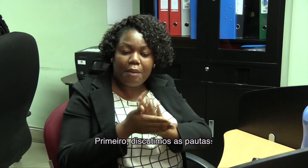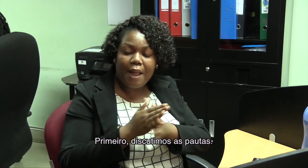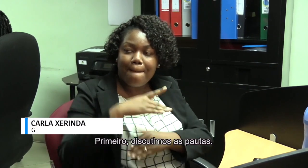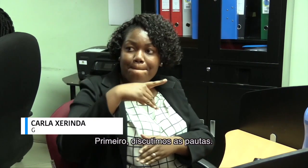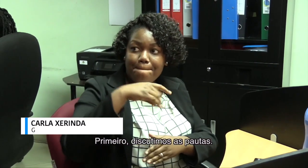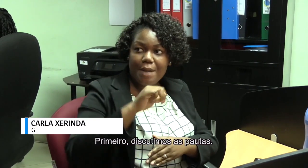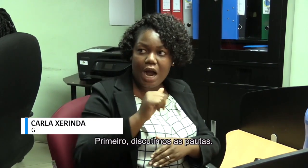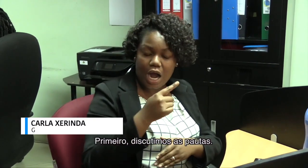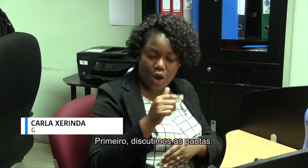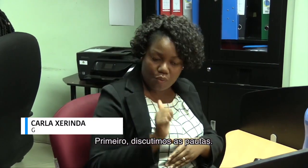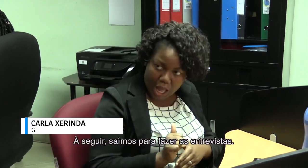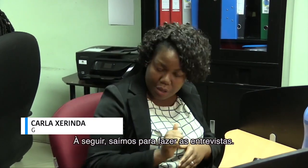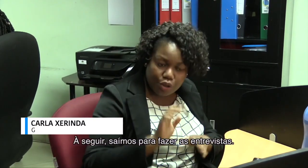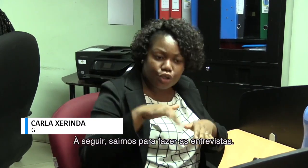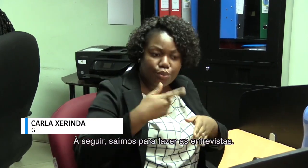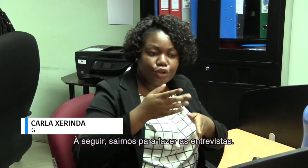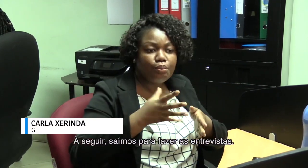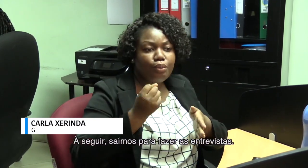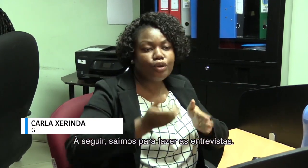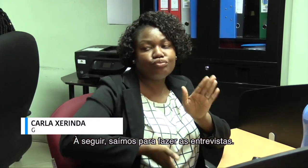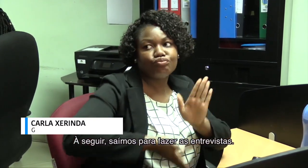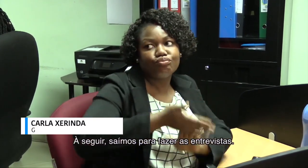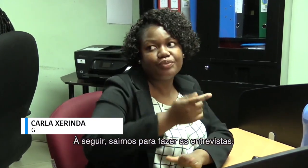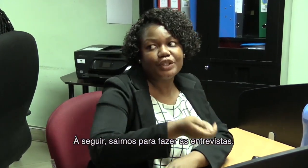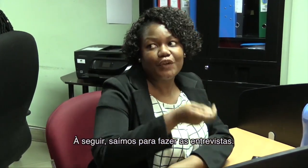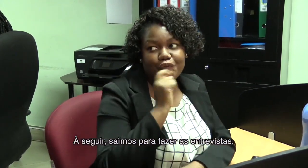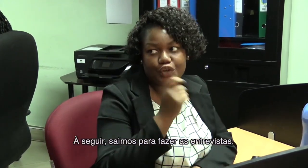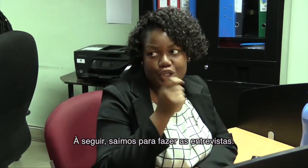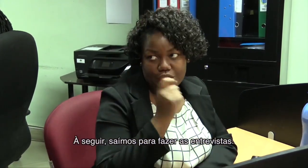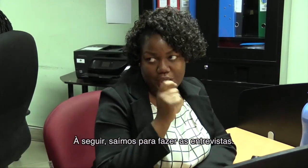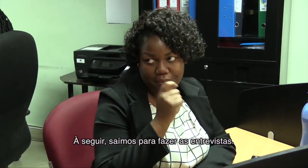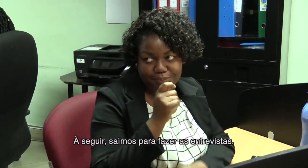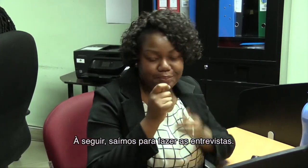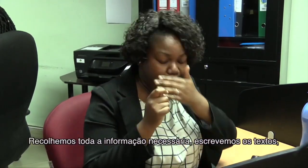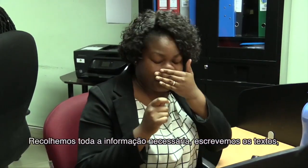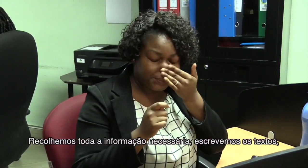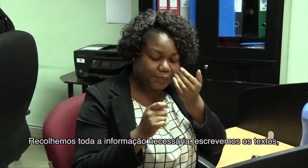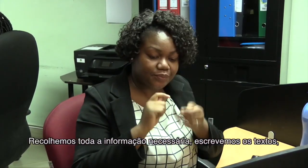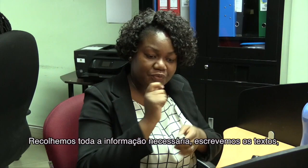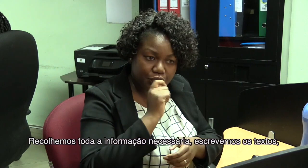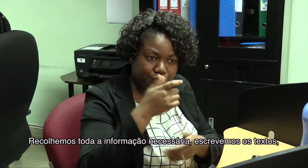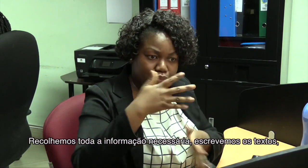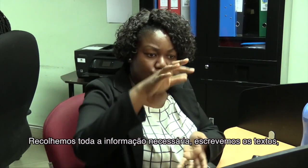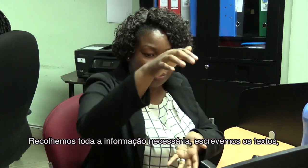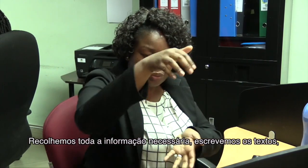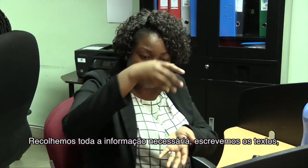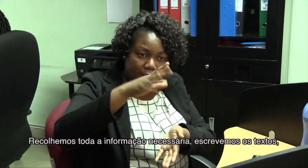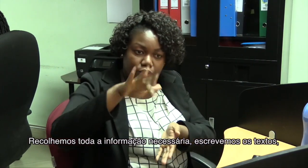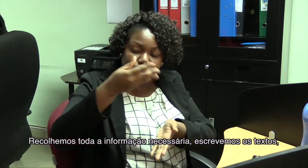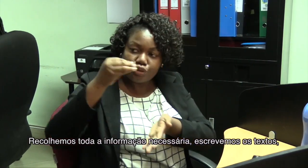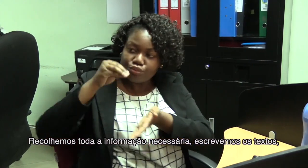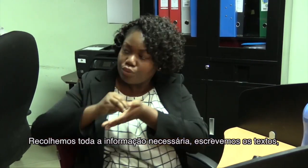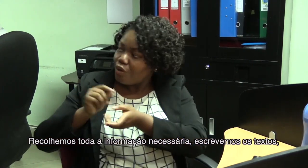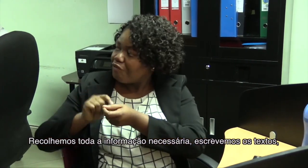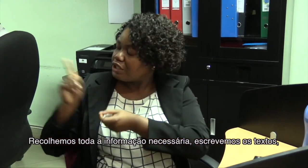as pautas, a seguir saímos para fazer as entrevistas. Recolhemos toda a informação necessária,